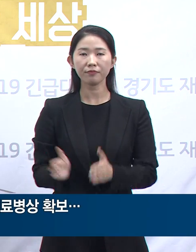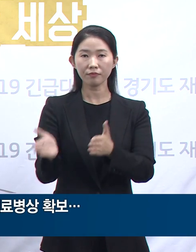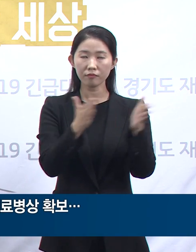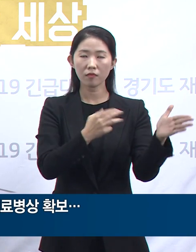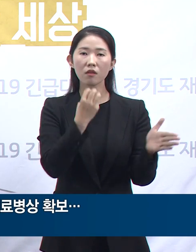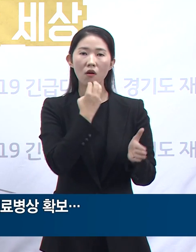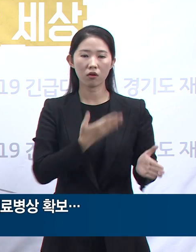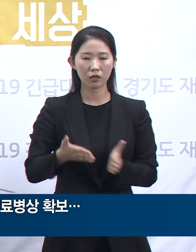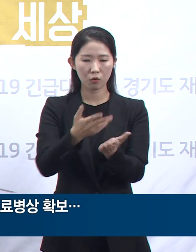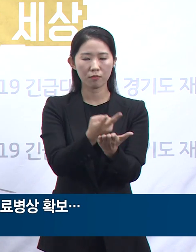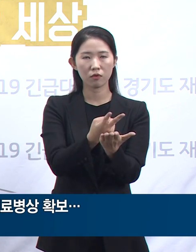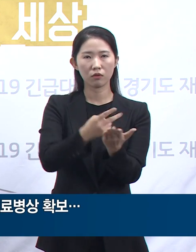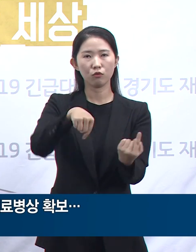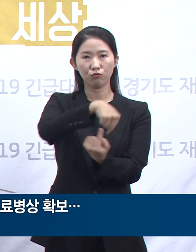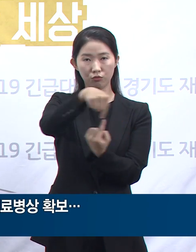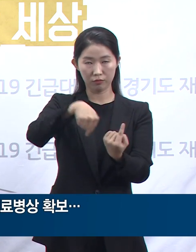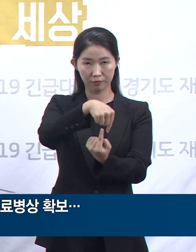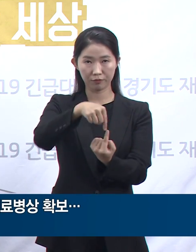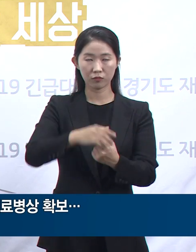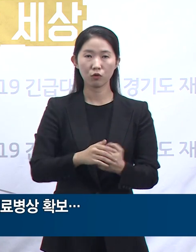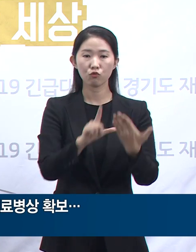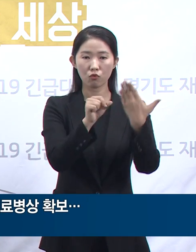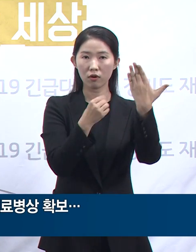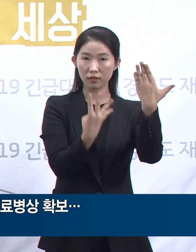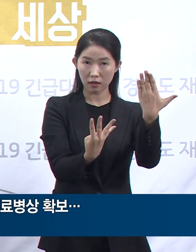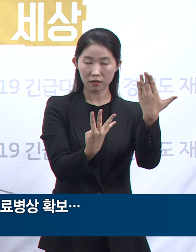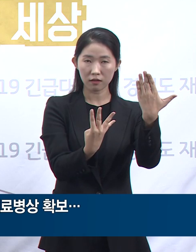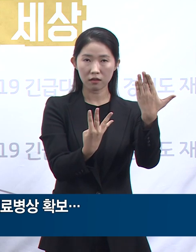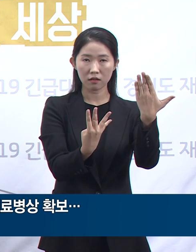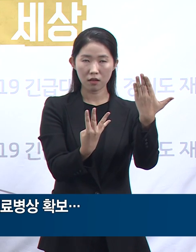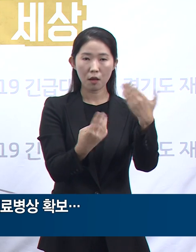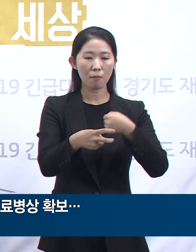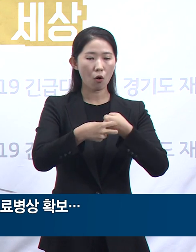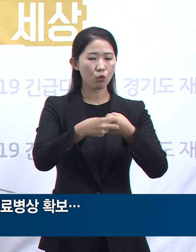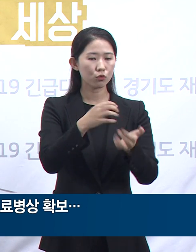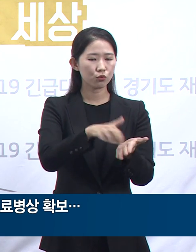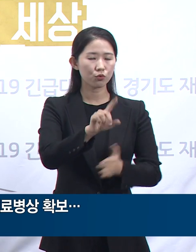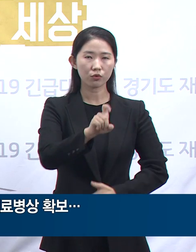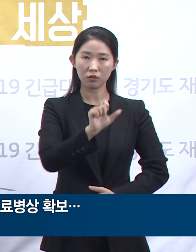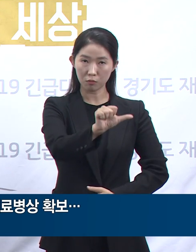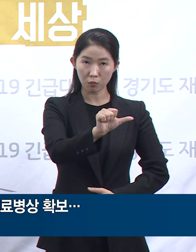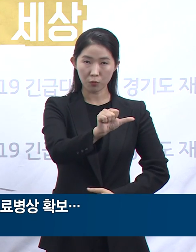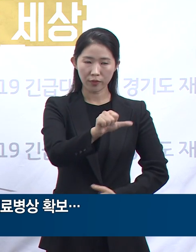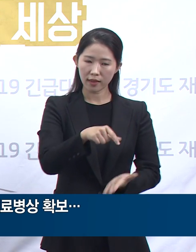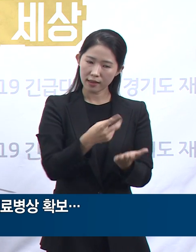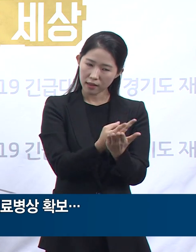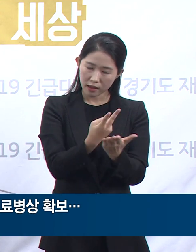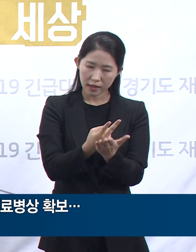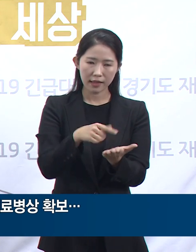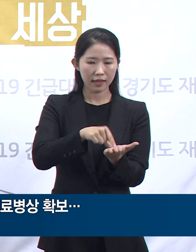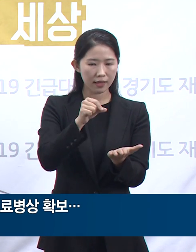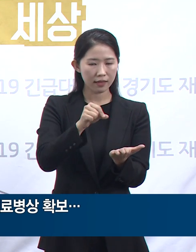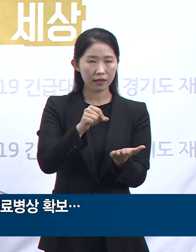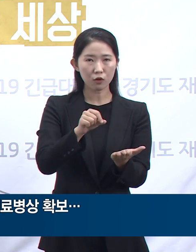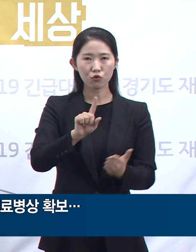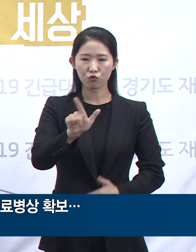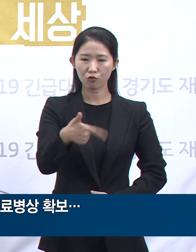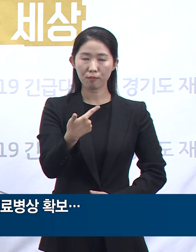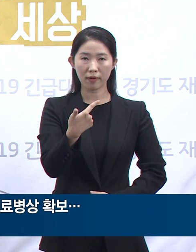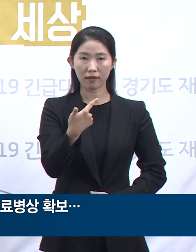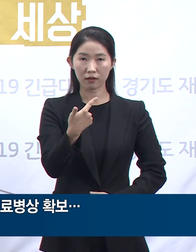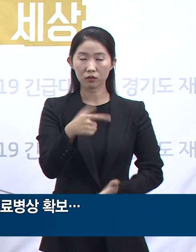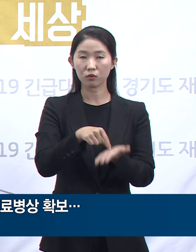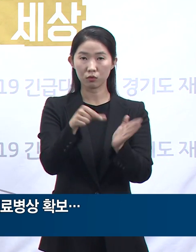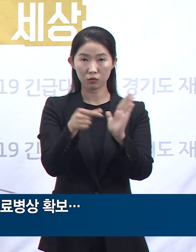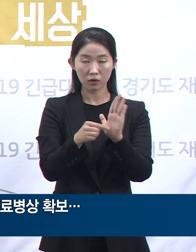현황입니다. 9월 4일 0시 기준 경기도는 총 15개 병원에 602개의 확진자 치료 병상을 확보하고 있으며 현재 사용 중인